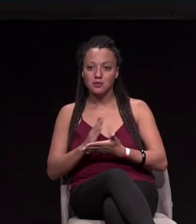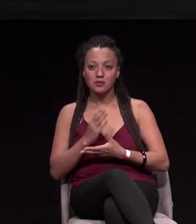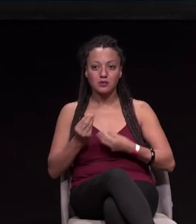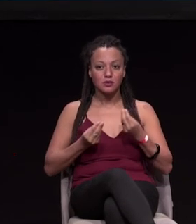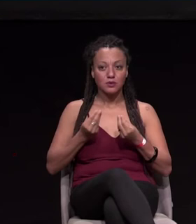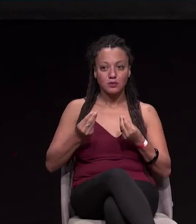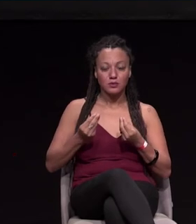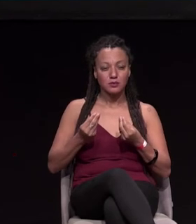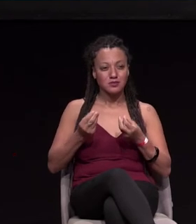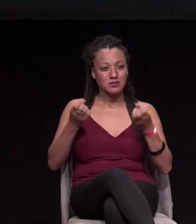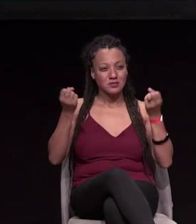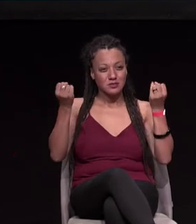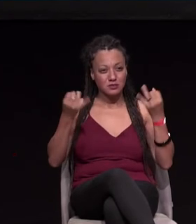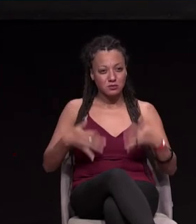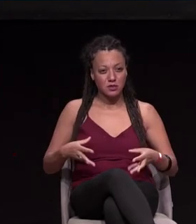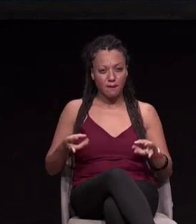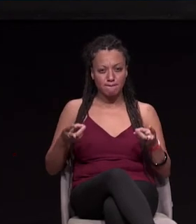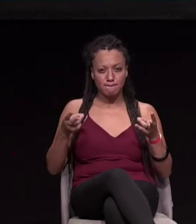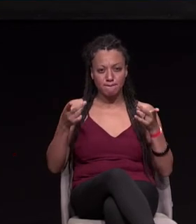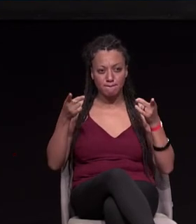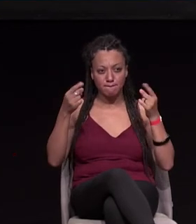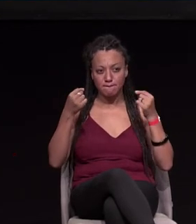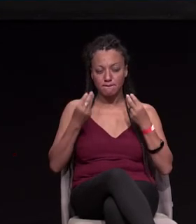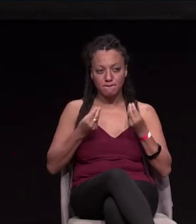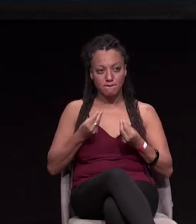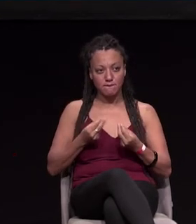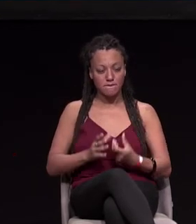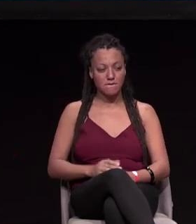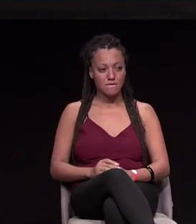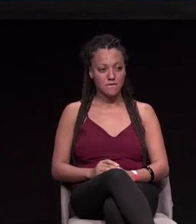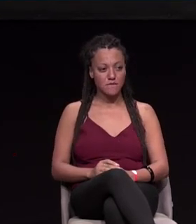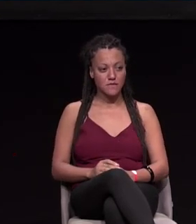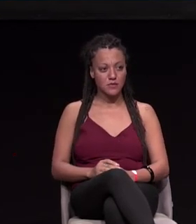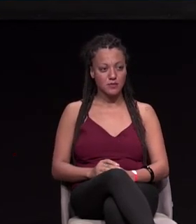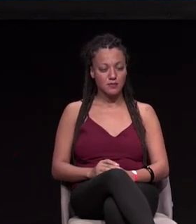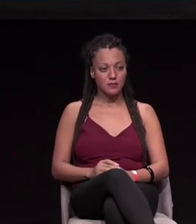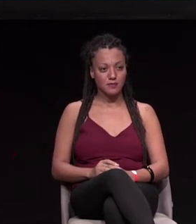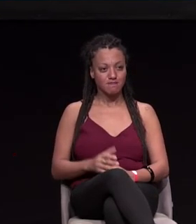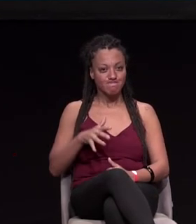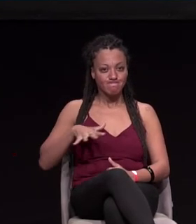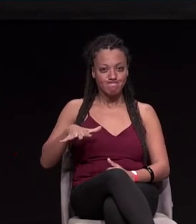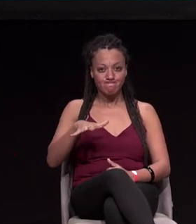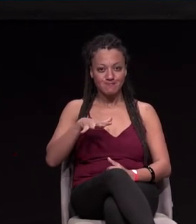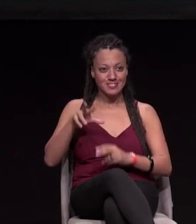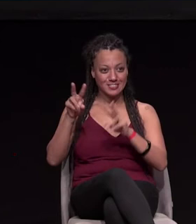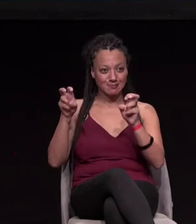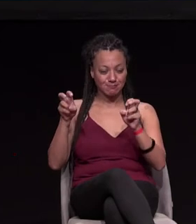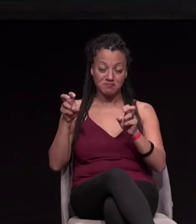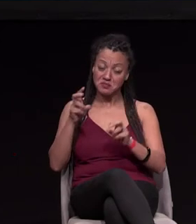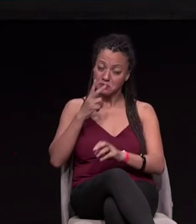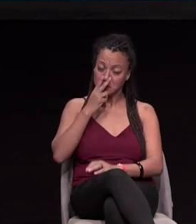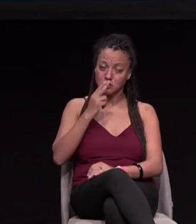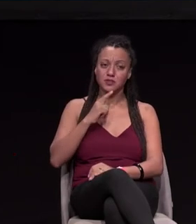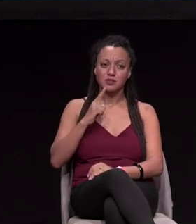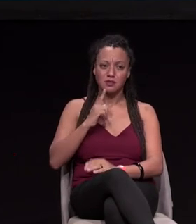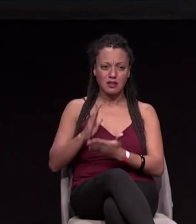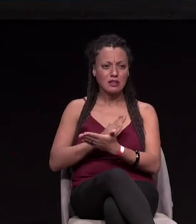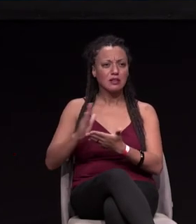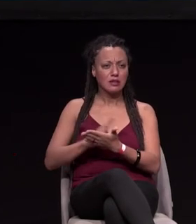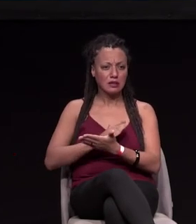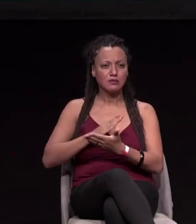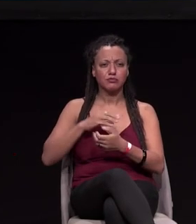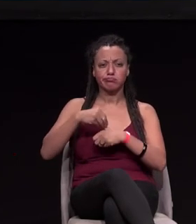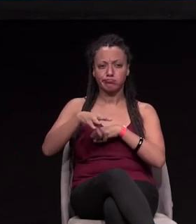toda essa e se esse universo aí né mas assim eu acho que tem bastante e tem um